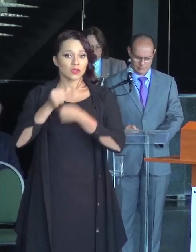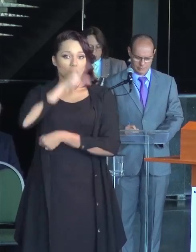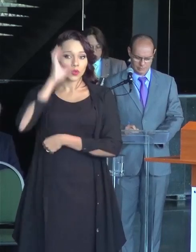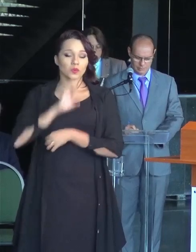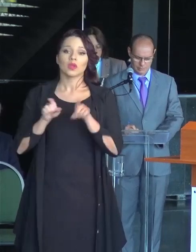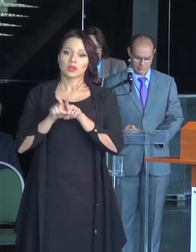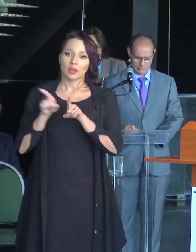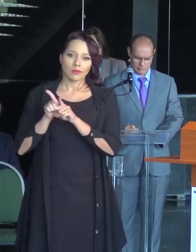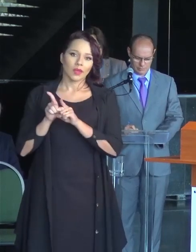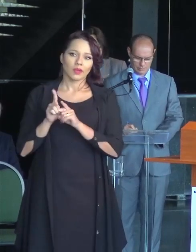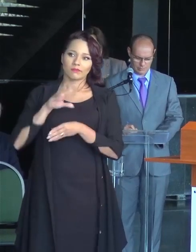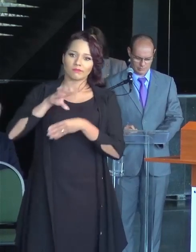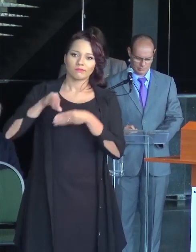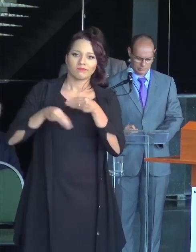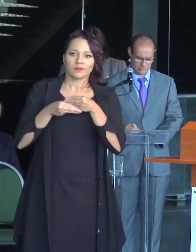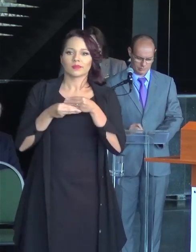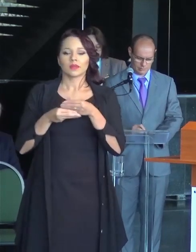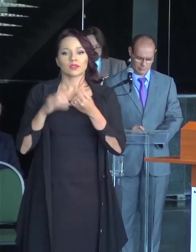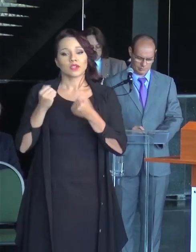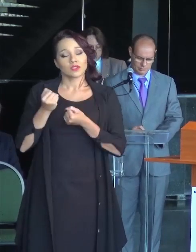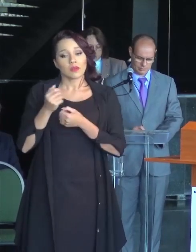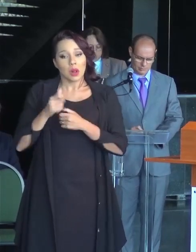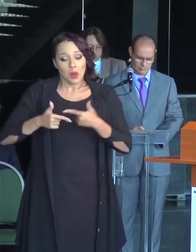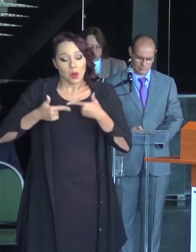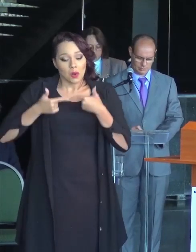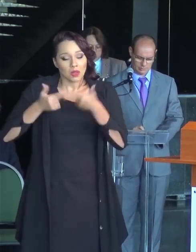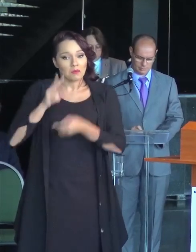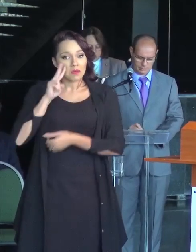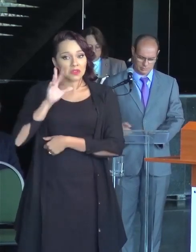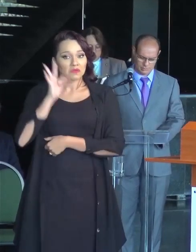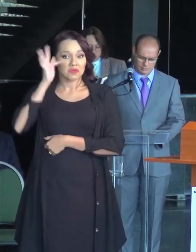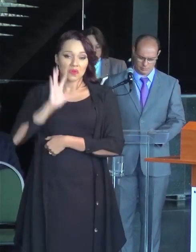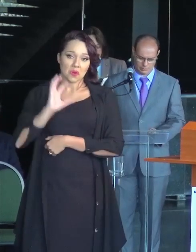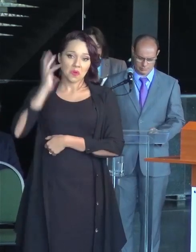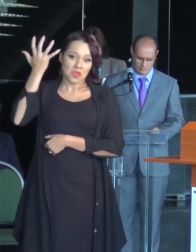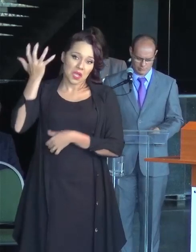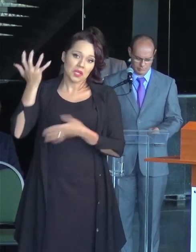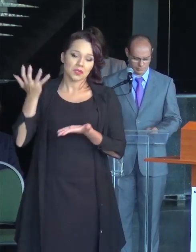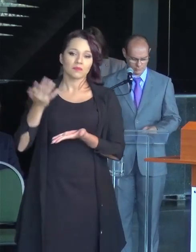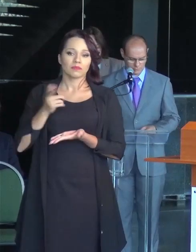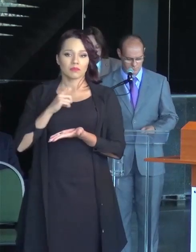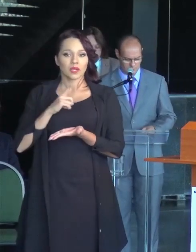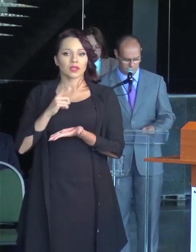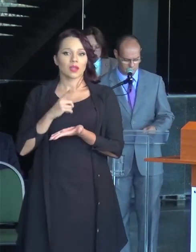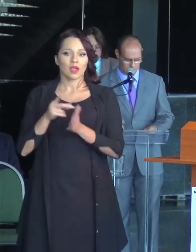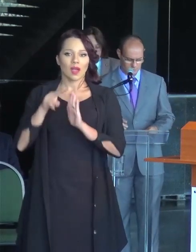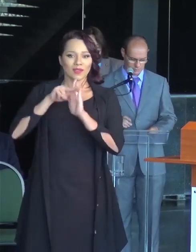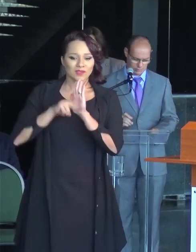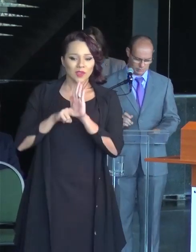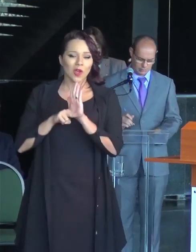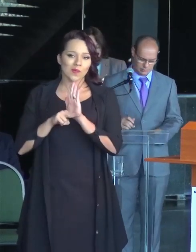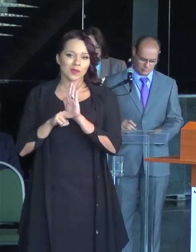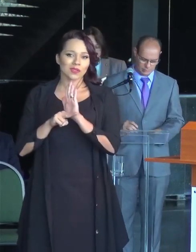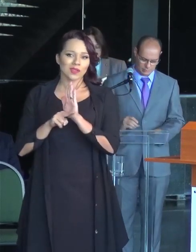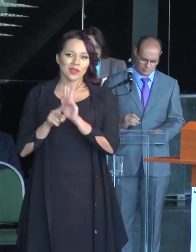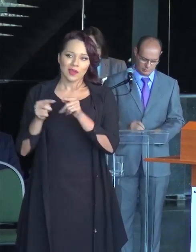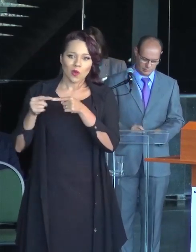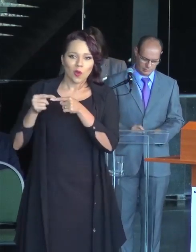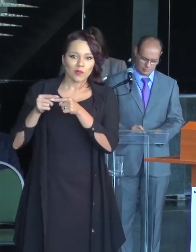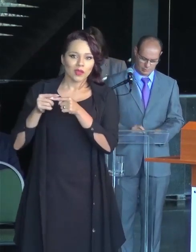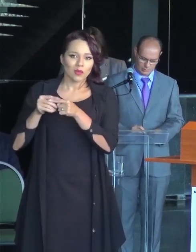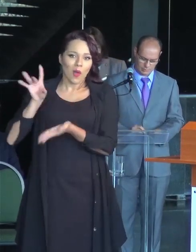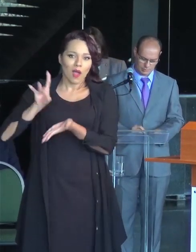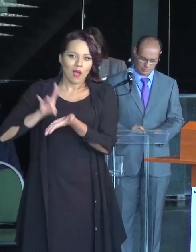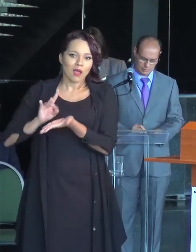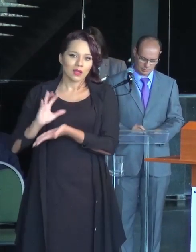gente vai lutar para que isso aconteça num futuro próximo, para que a gente realmente traga as normas mais próximas da realidade